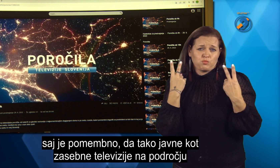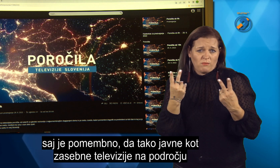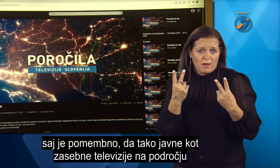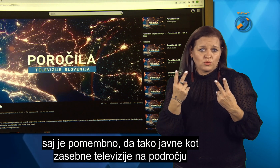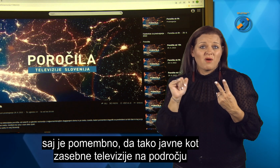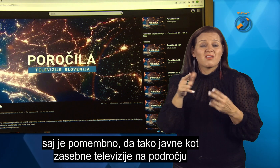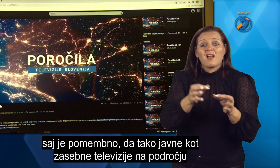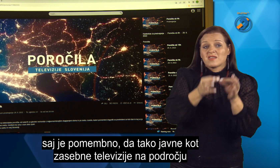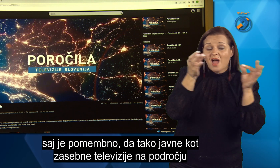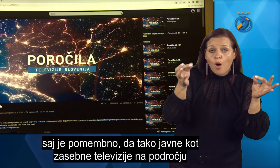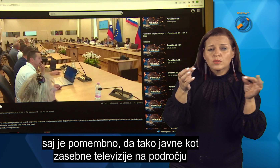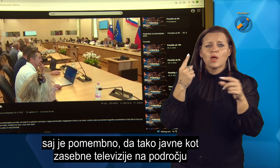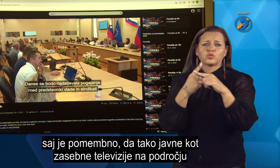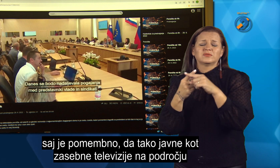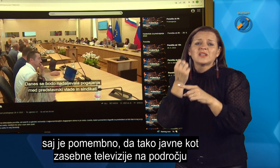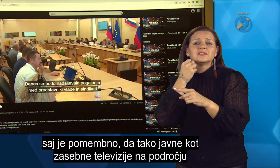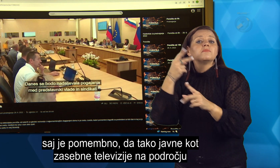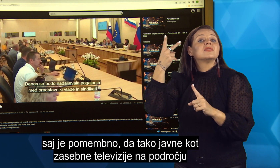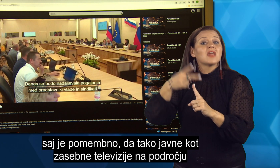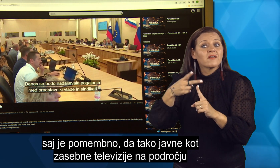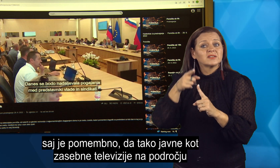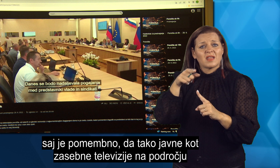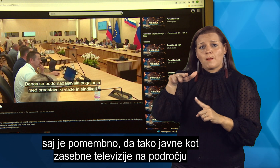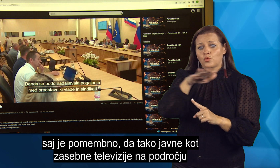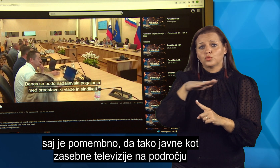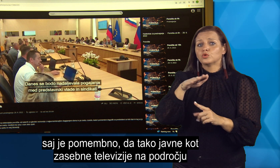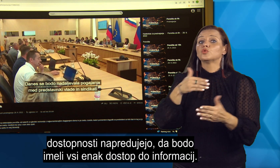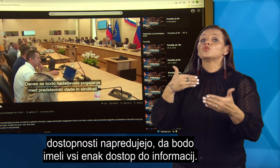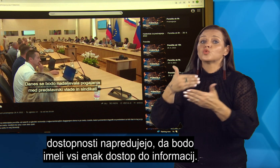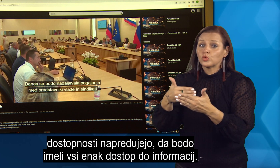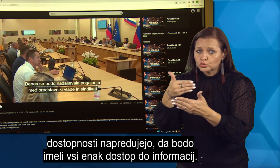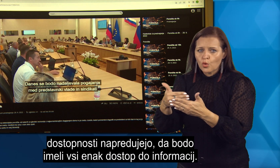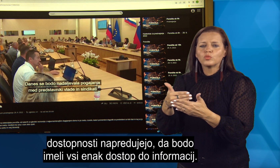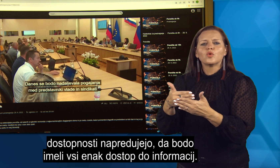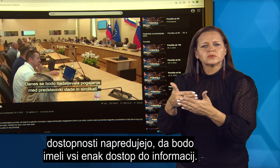Saj je pomembno, da tako javne kot zasebne televizije na področju